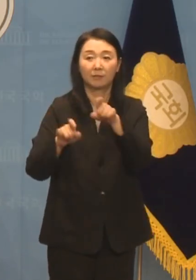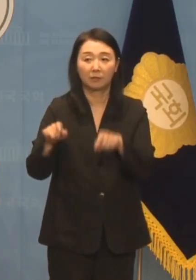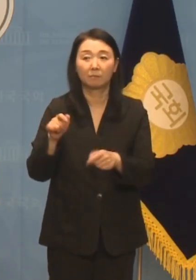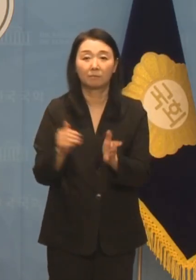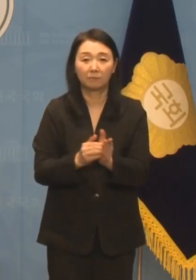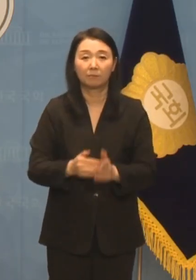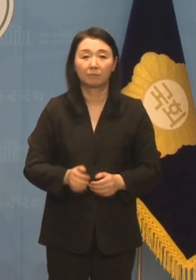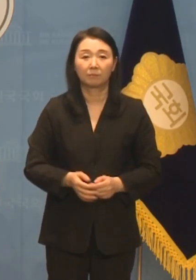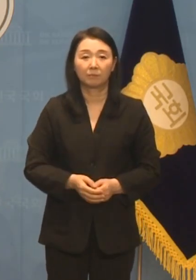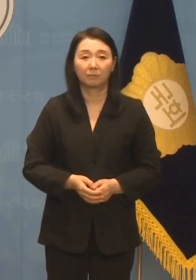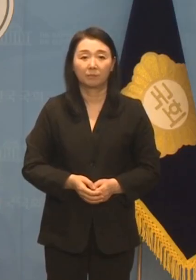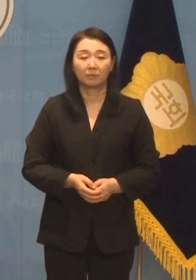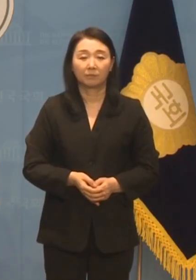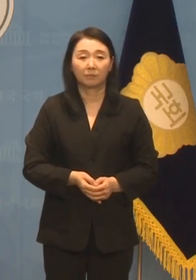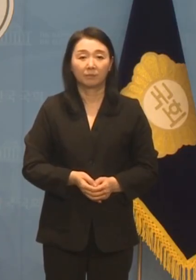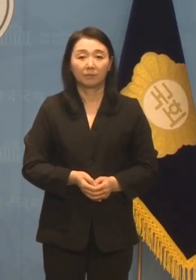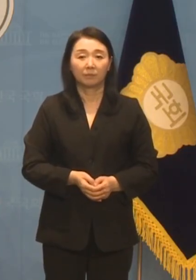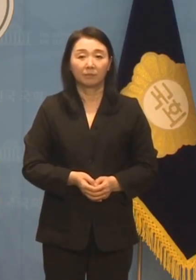실천했습니다.